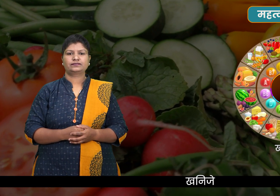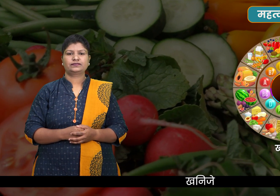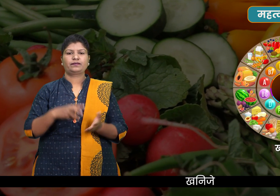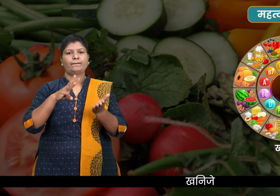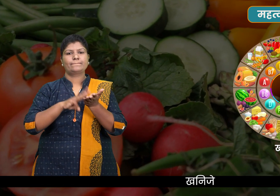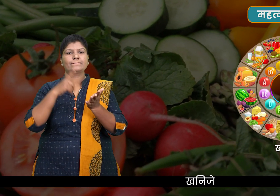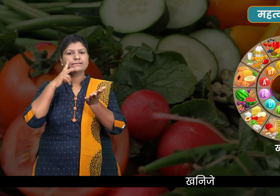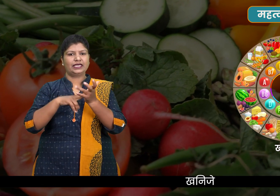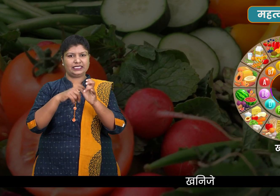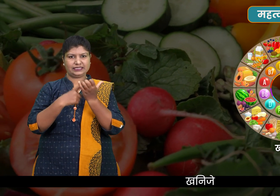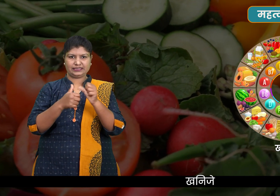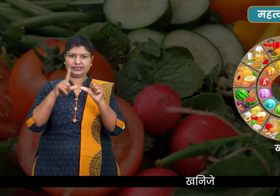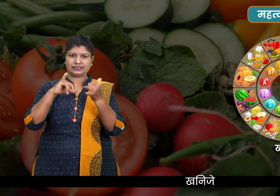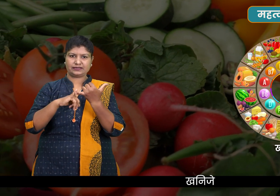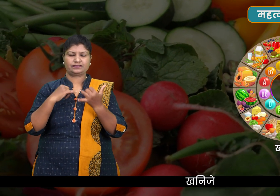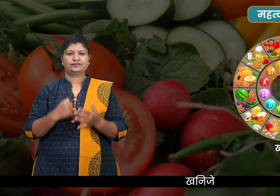खनिजे.